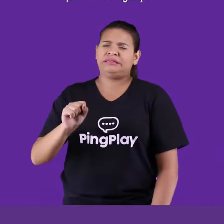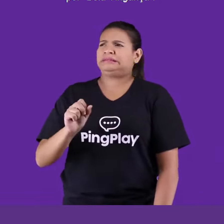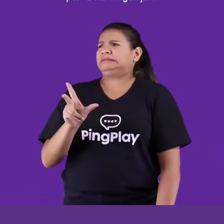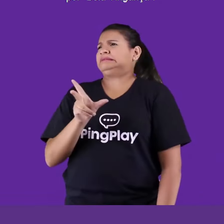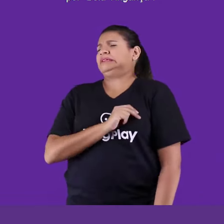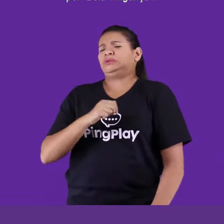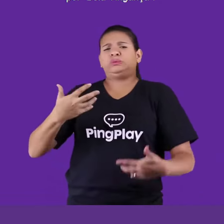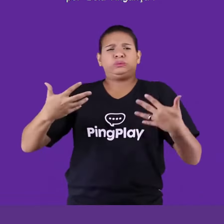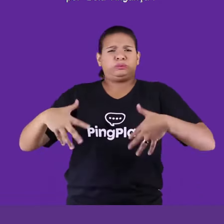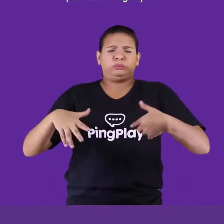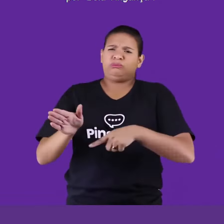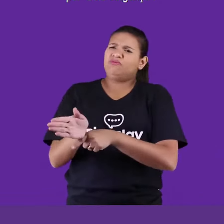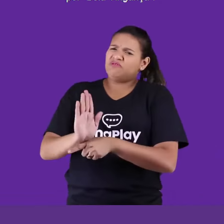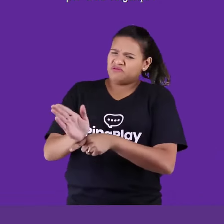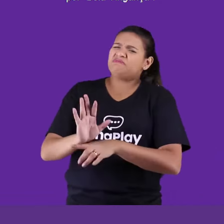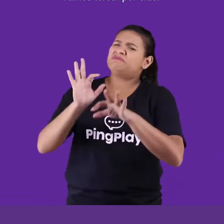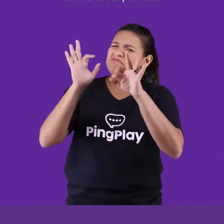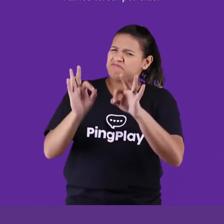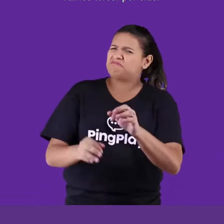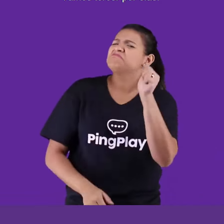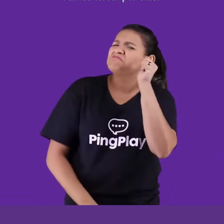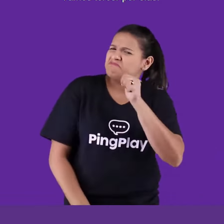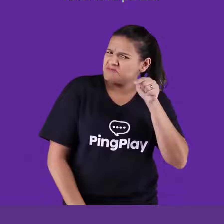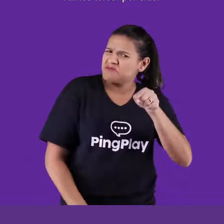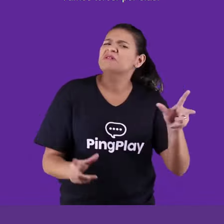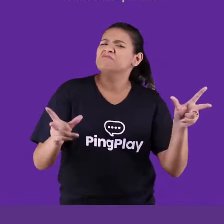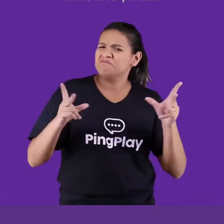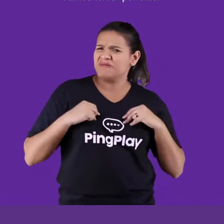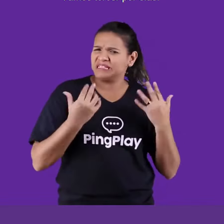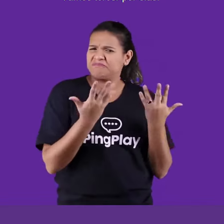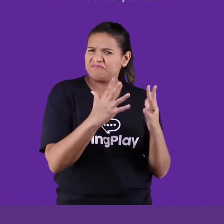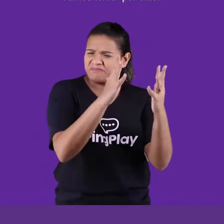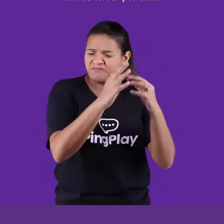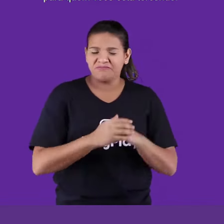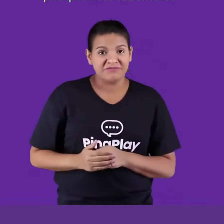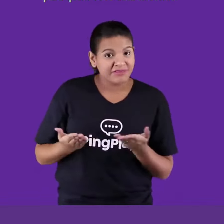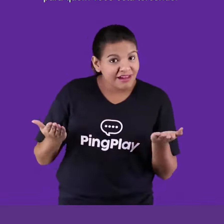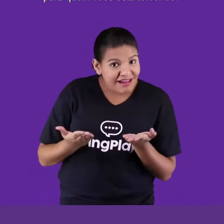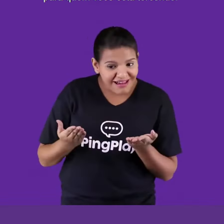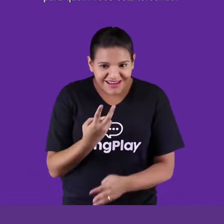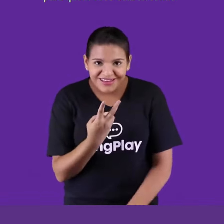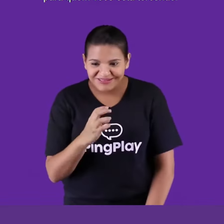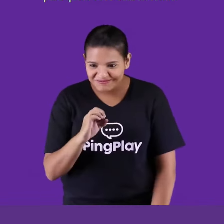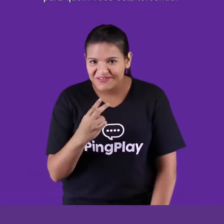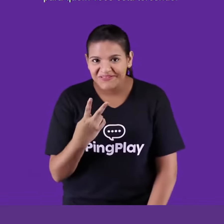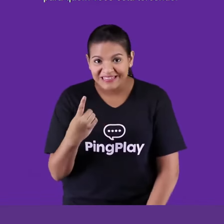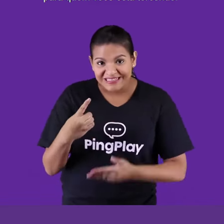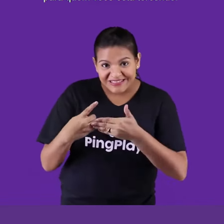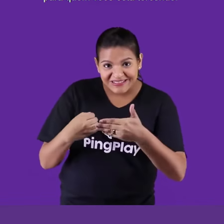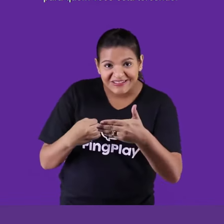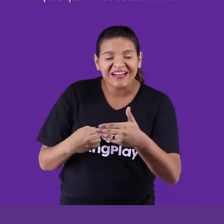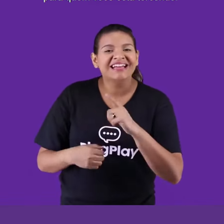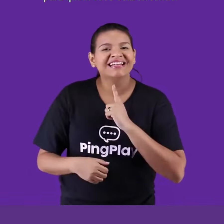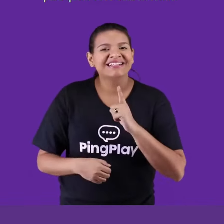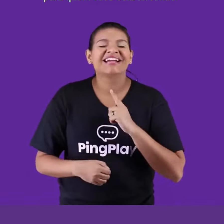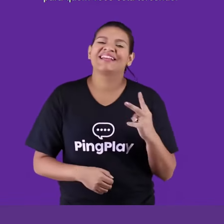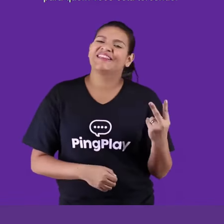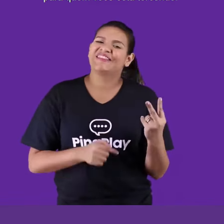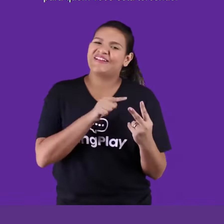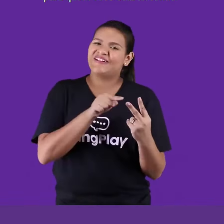melhor direção por Bela Vingança vamos torcer por elas deixa aqui nos comentários para quem você tá